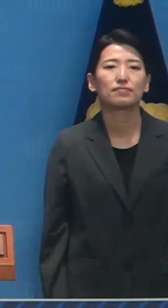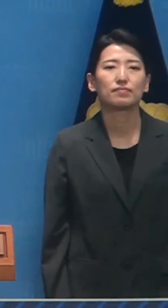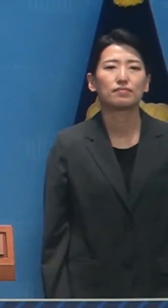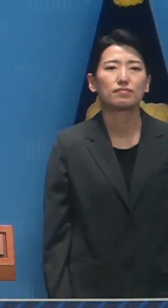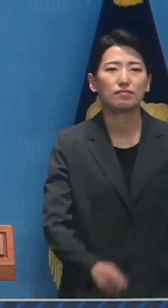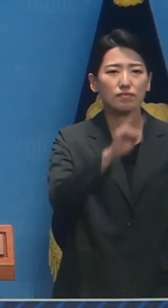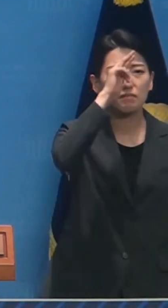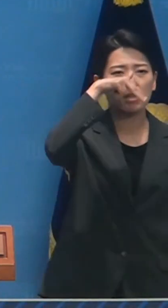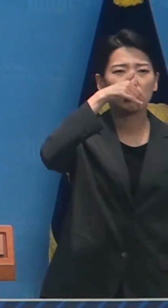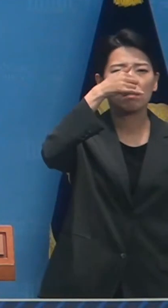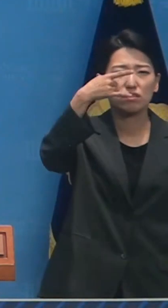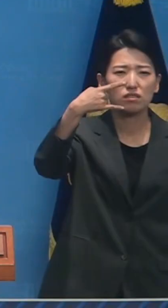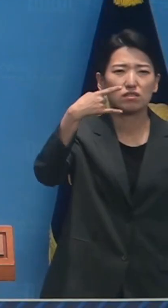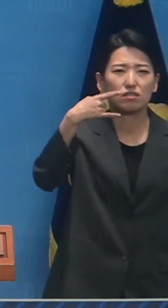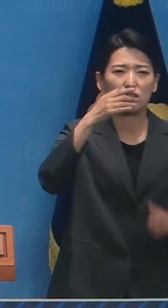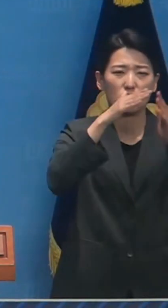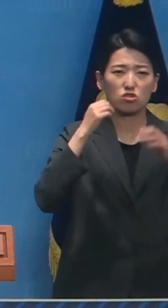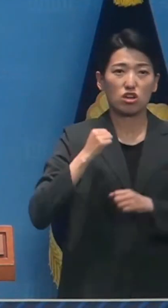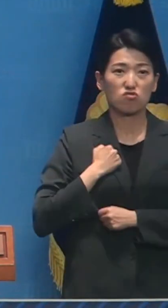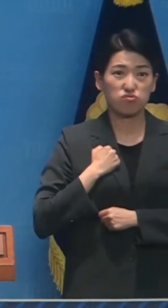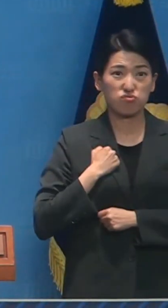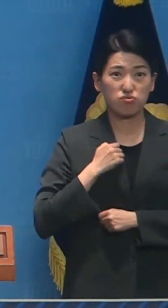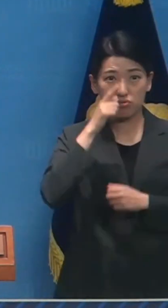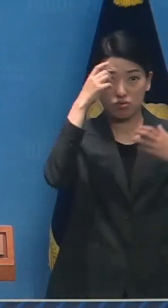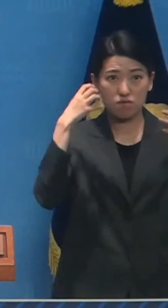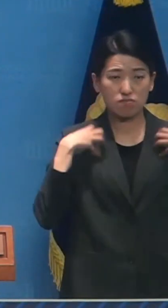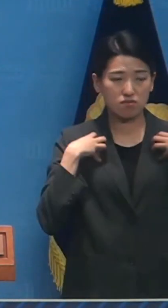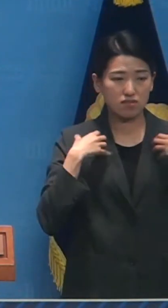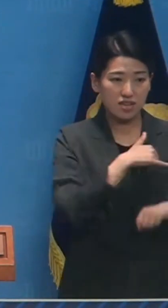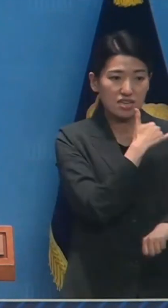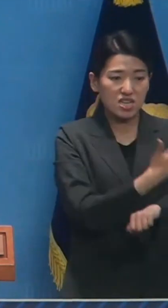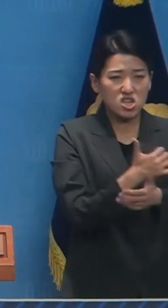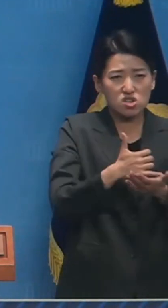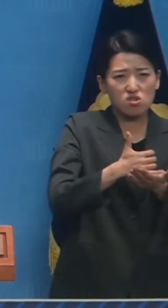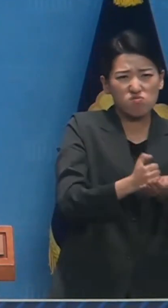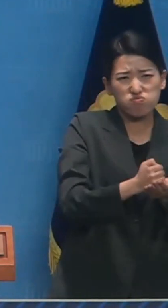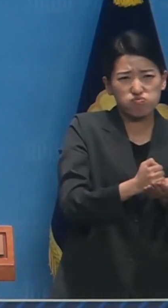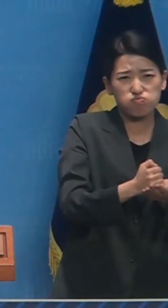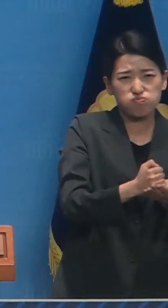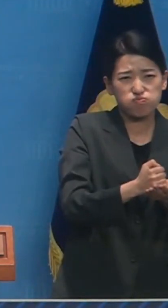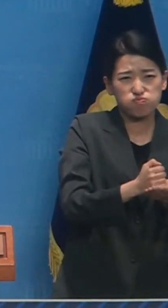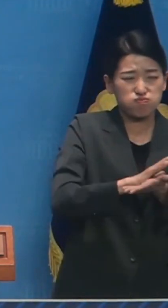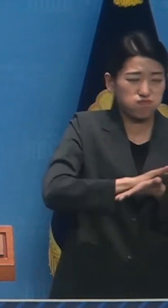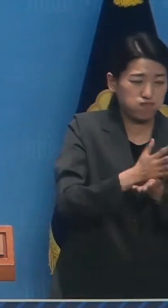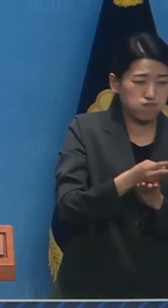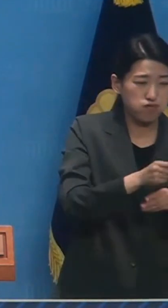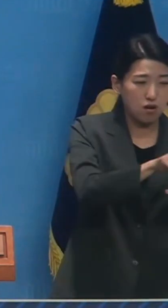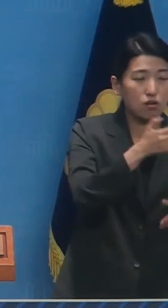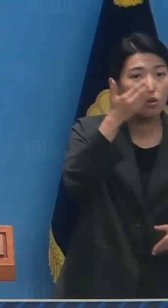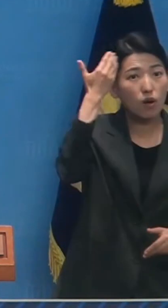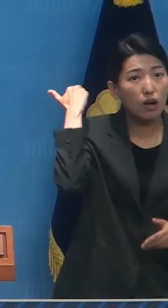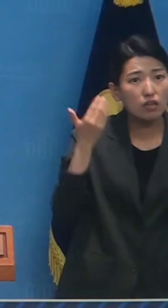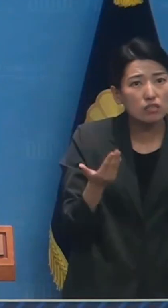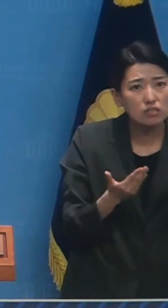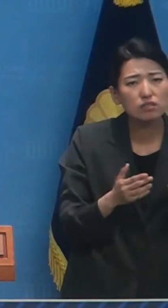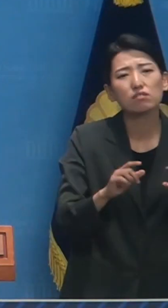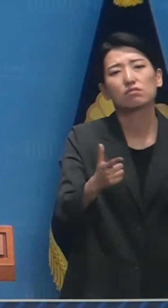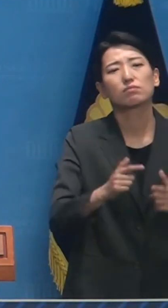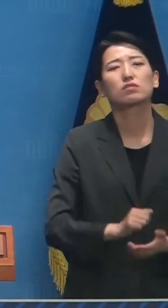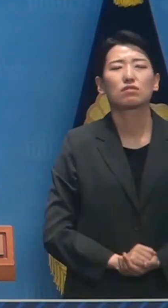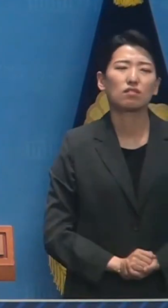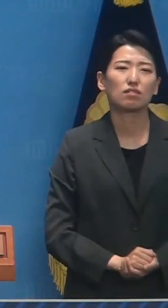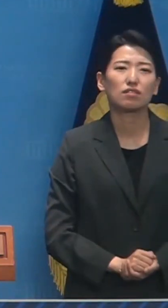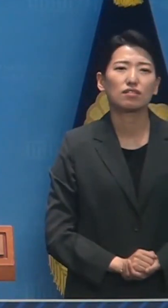박정희 전두환 군부독재의 인권유린은 단순히 과거만의 일이 결코 아닙니다.